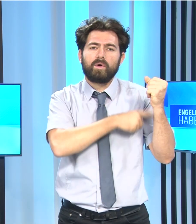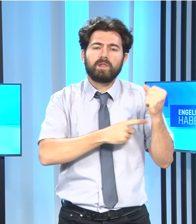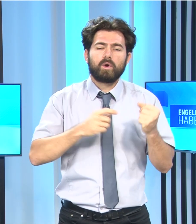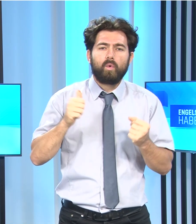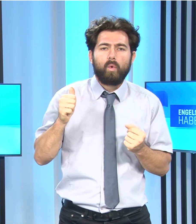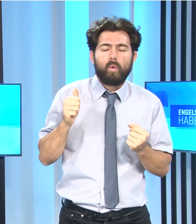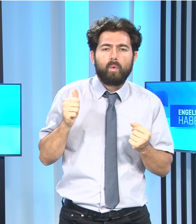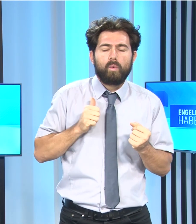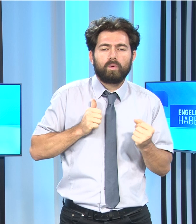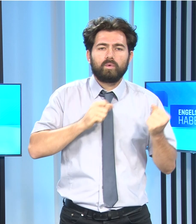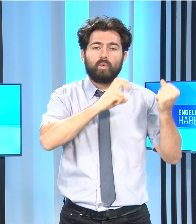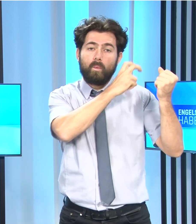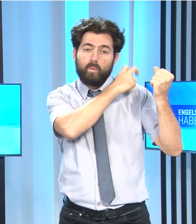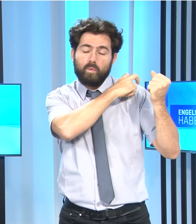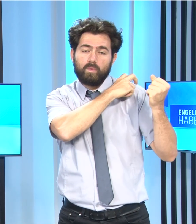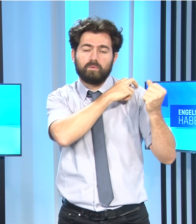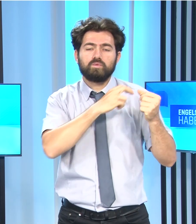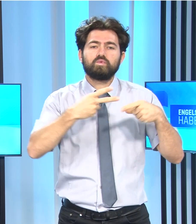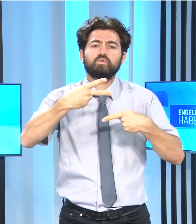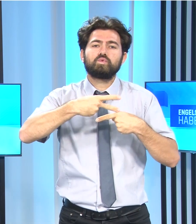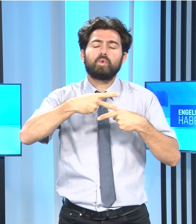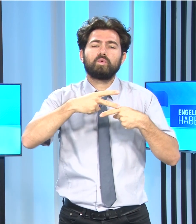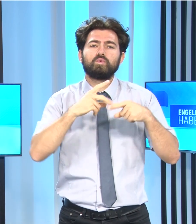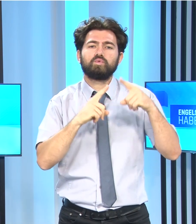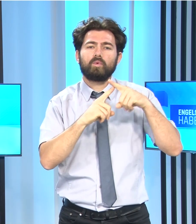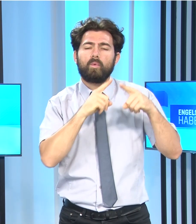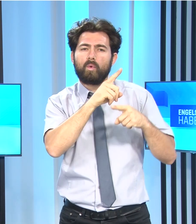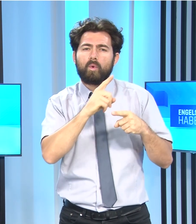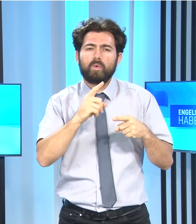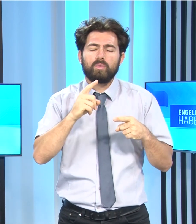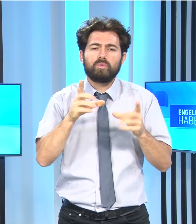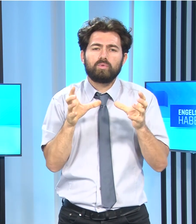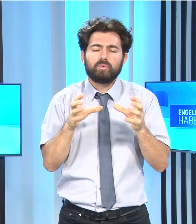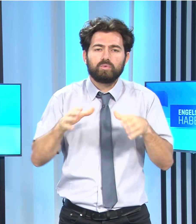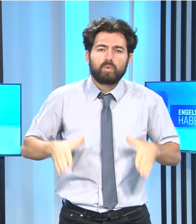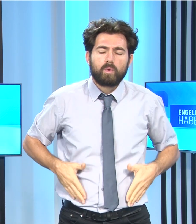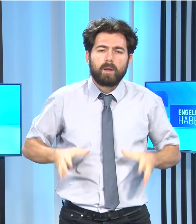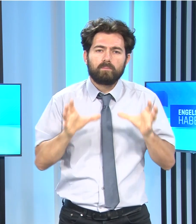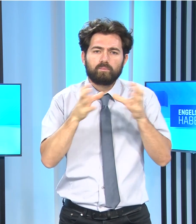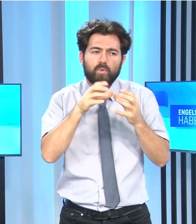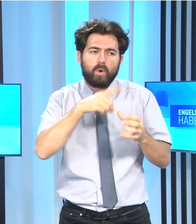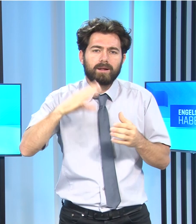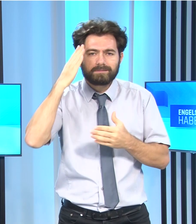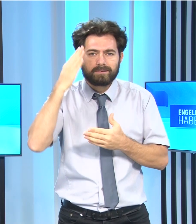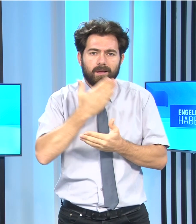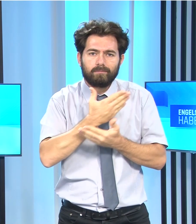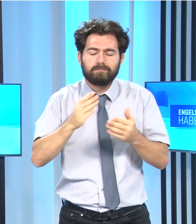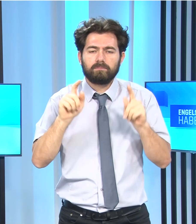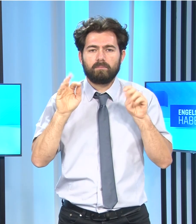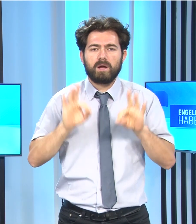Komutanı Tümgeneral Zorlu Topaloğlu'nun tören birliklerini selamlamasıyla başladı.